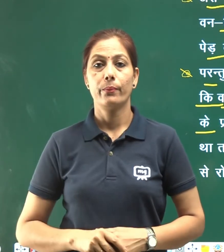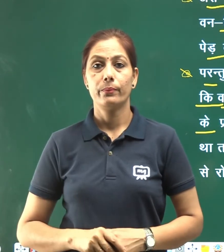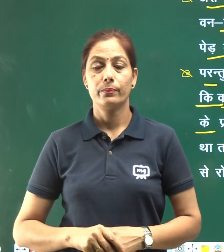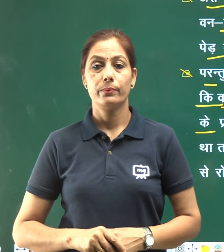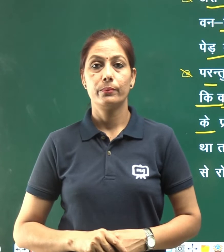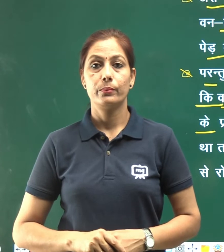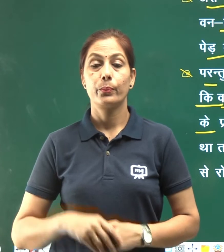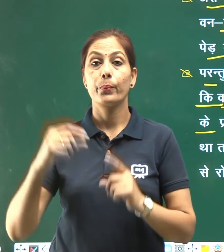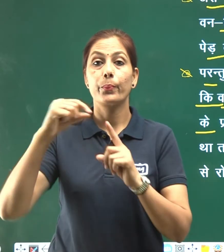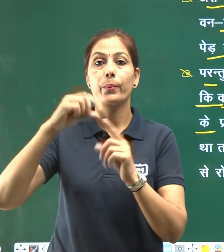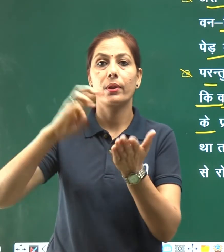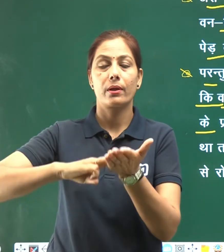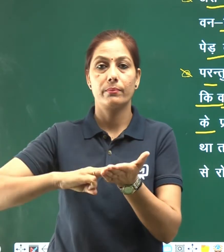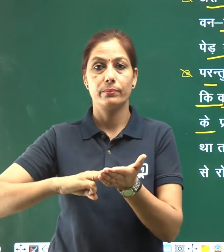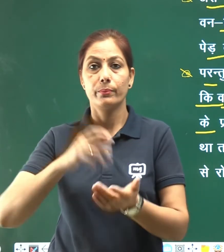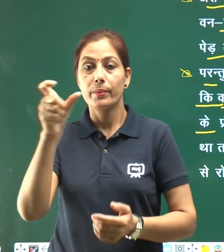प्रधानमंत्री ने लगाया था।